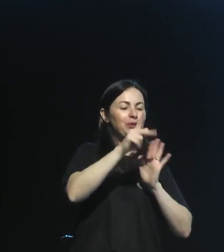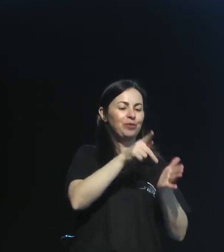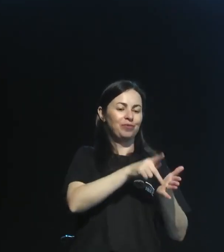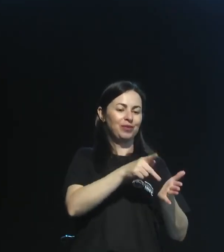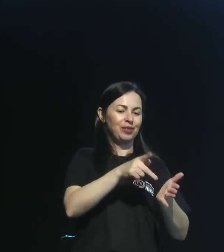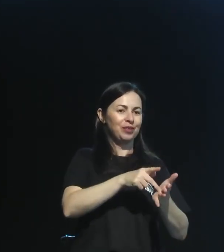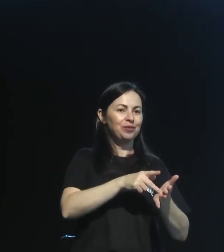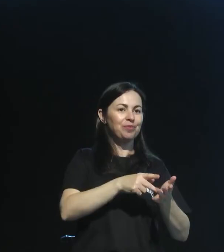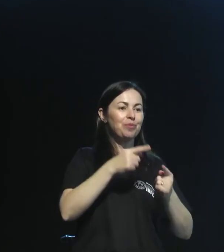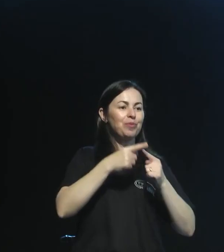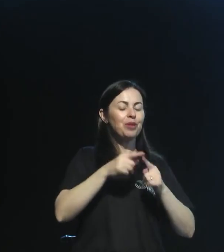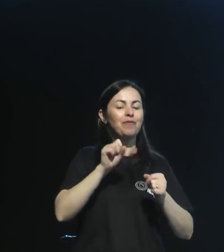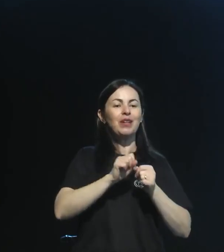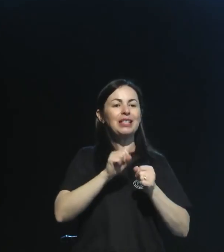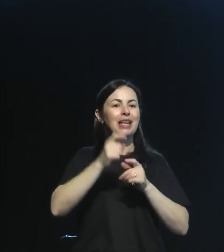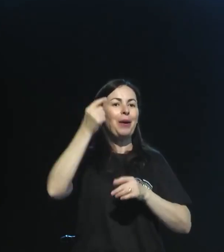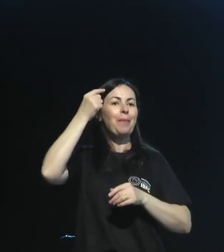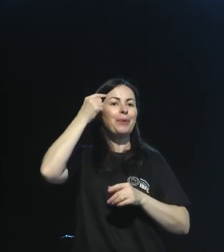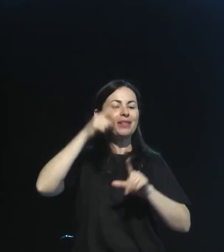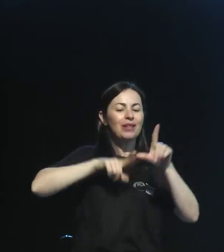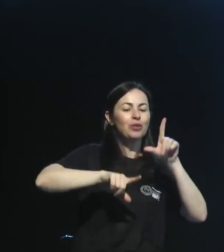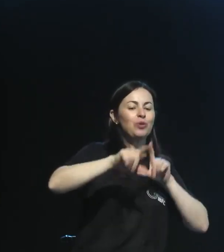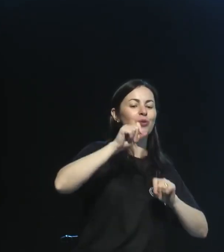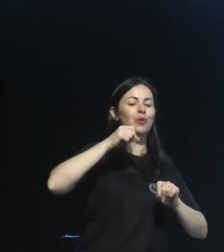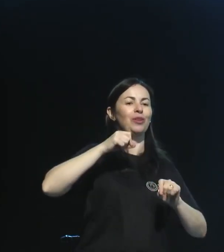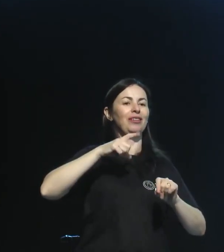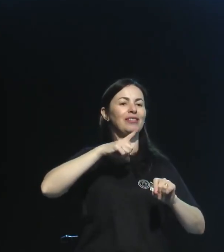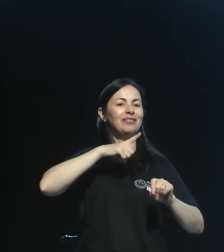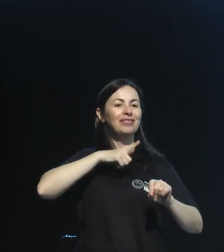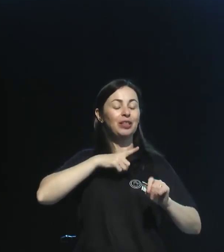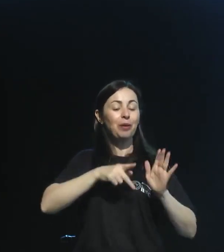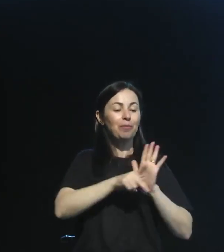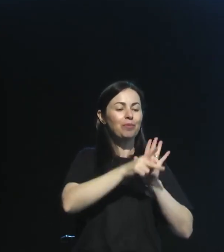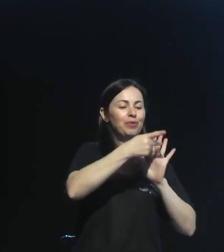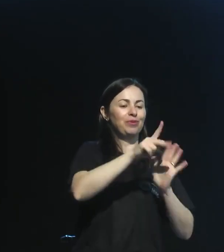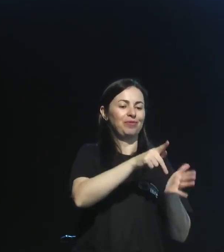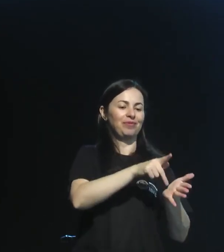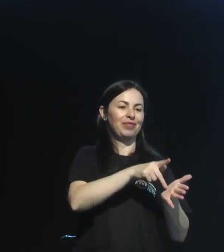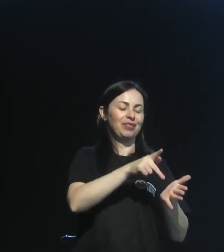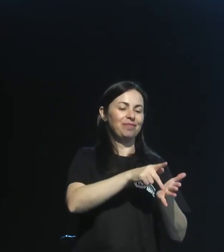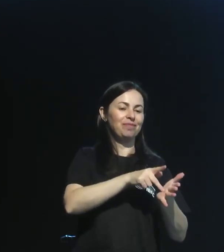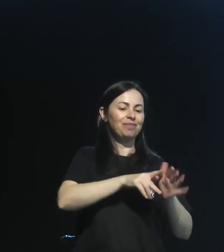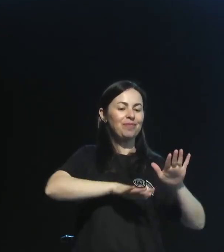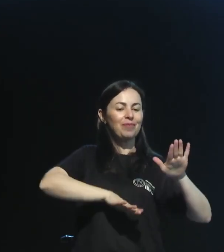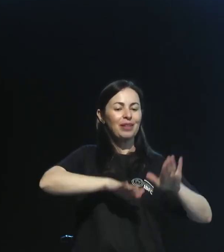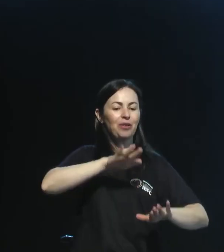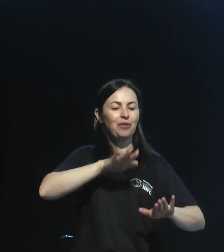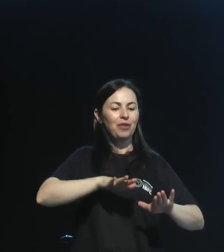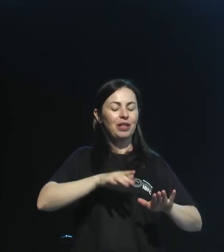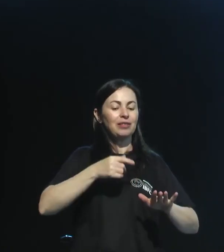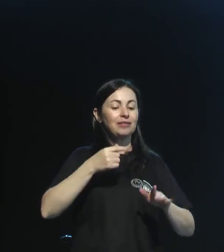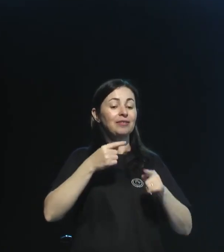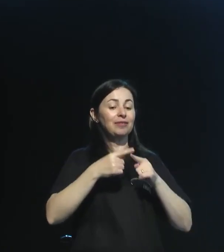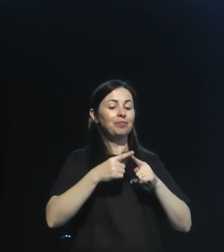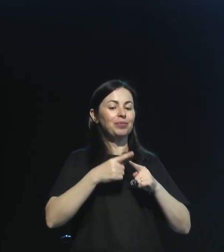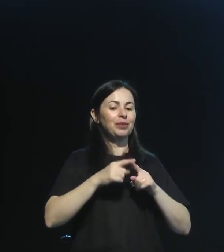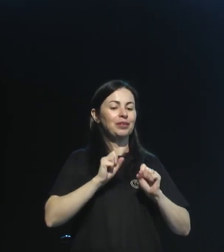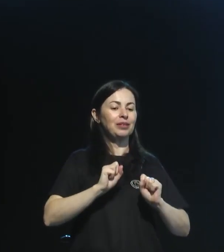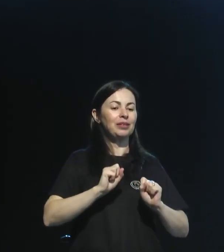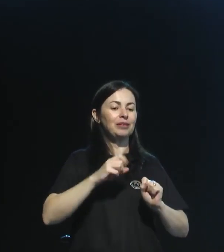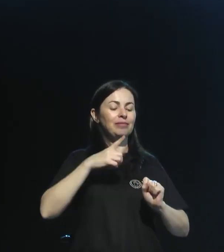fazendo, pensando, agindo segundo a tua verdade. E você criou N